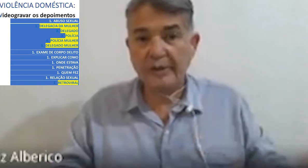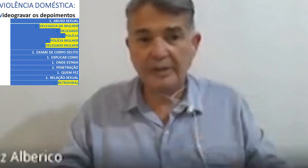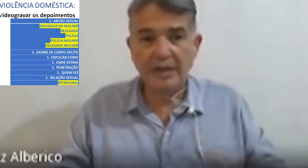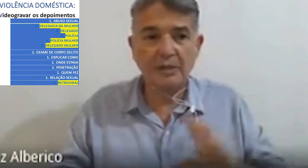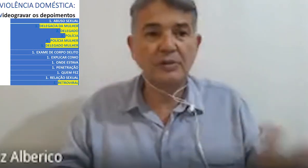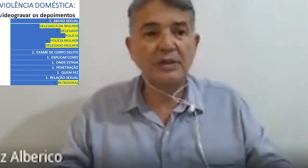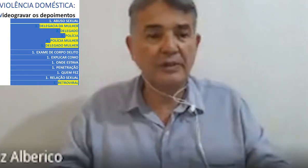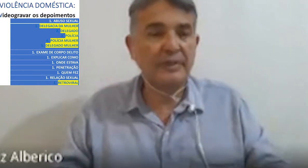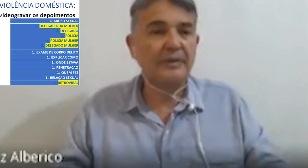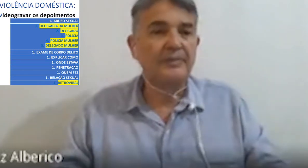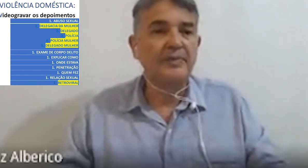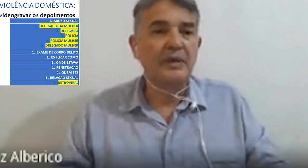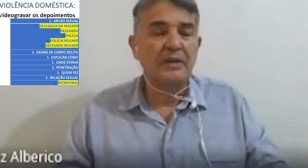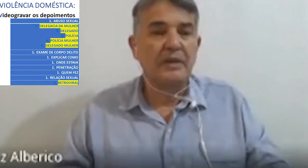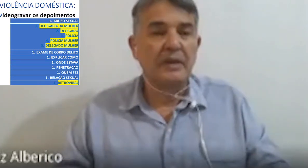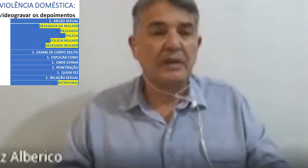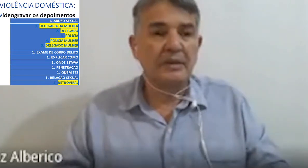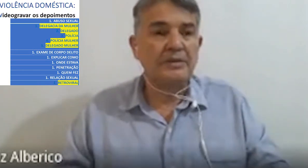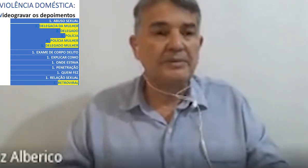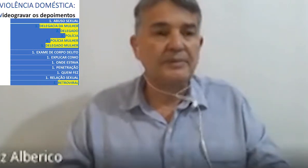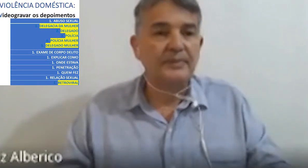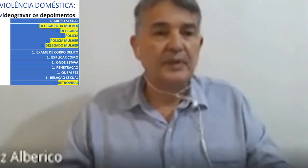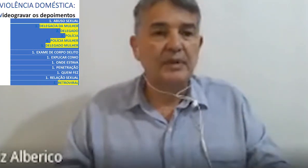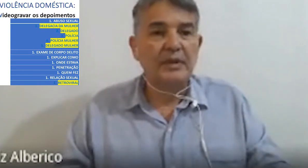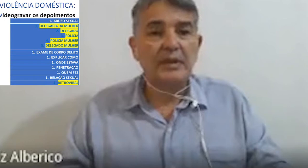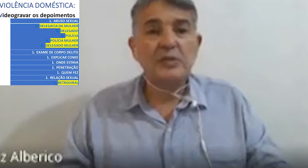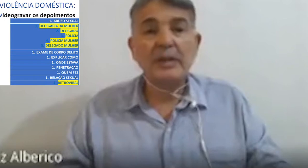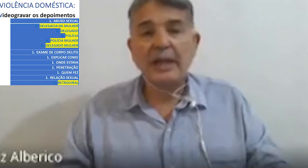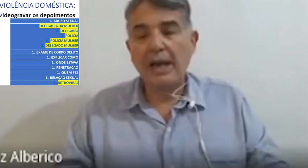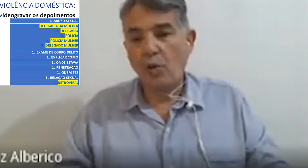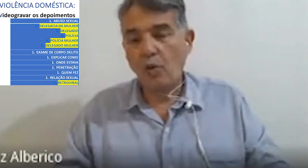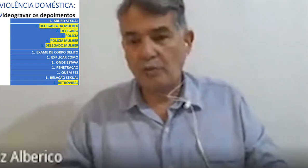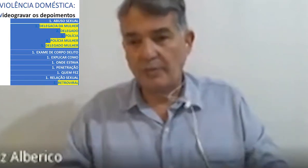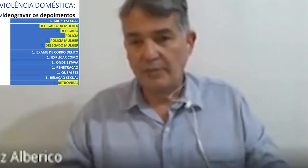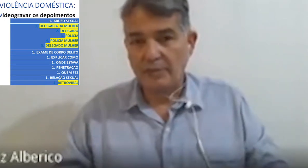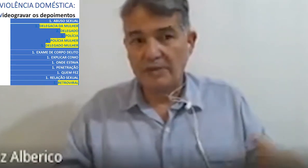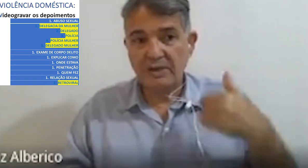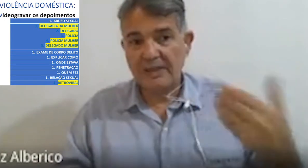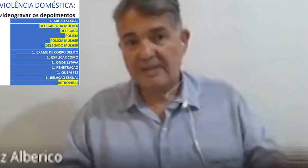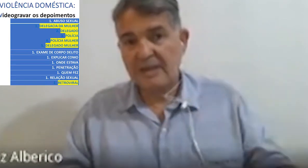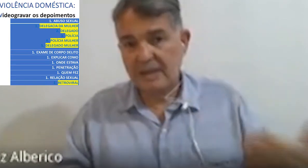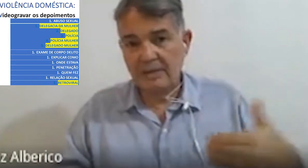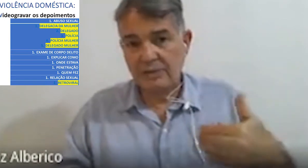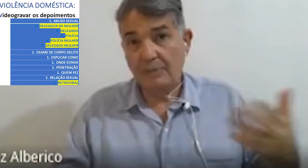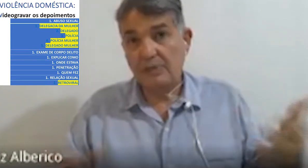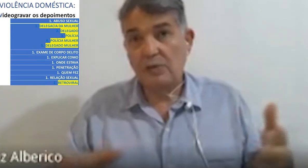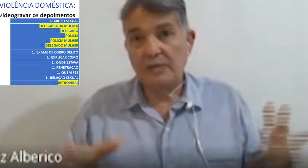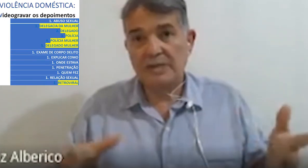grande, a agonia também é grande. Explicar como. Você vai precisar que, se a pessoa começar a